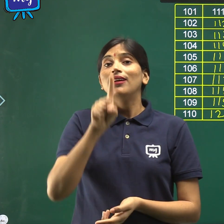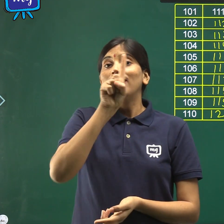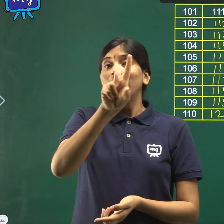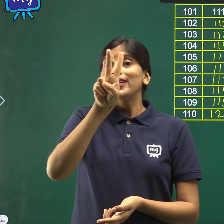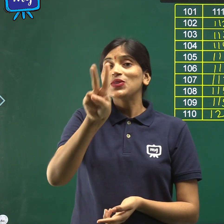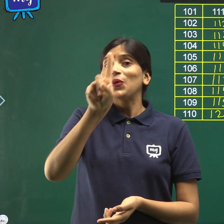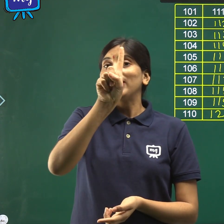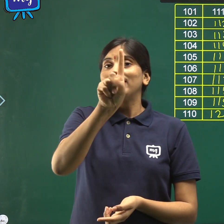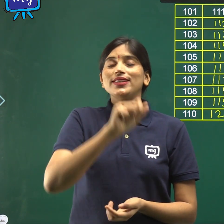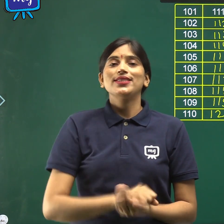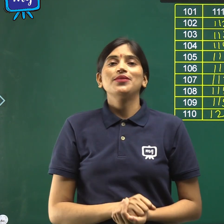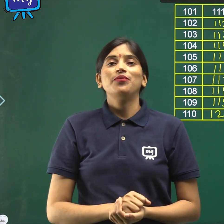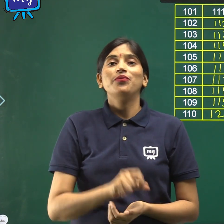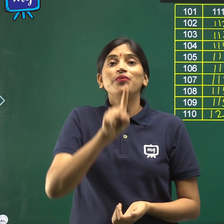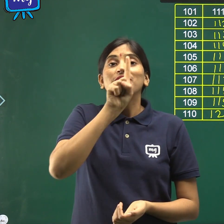121,